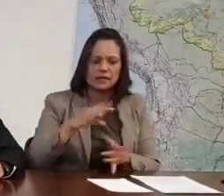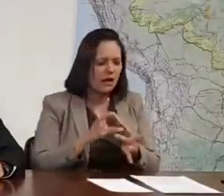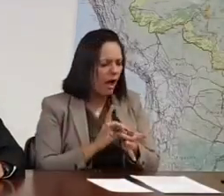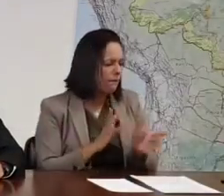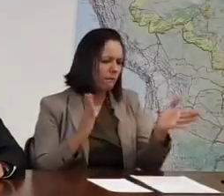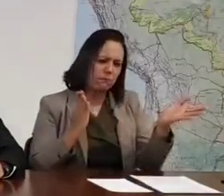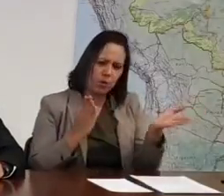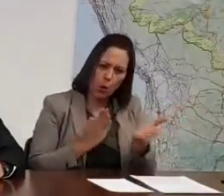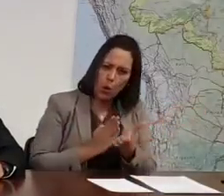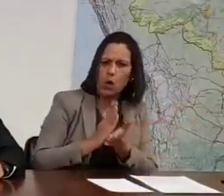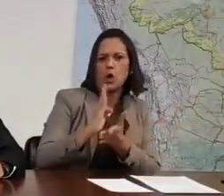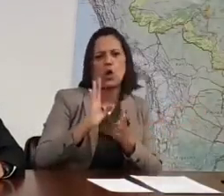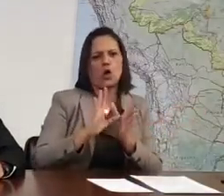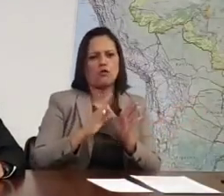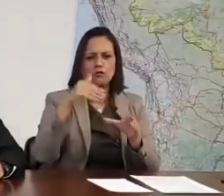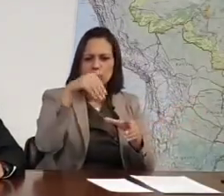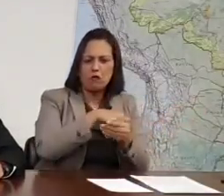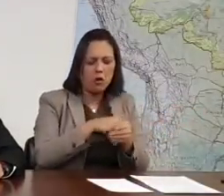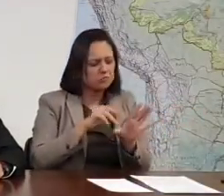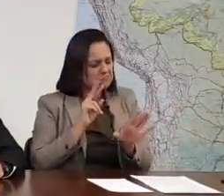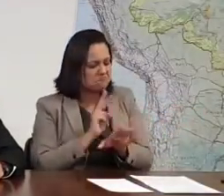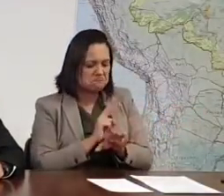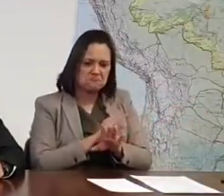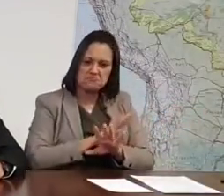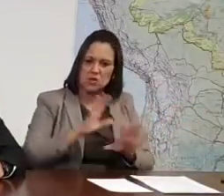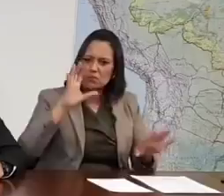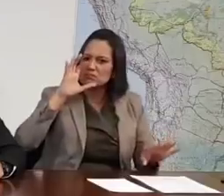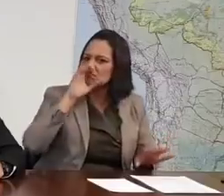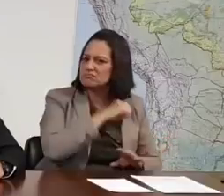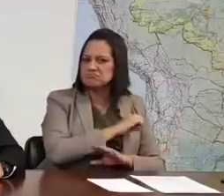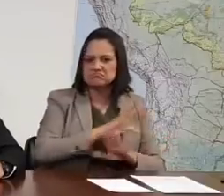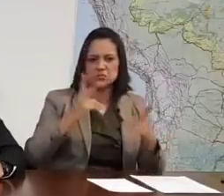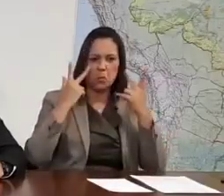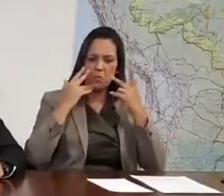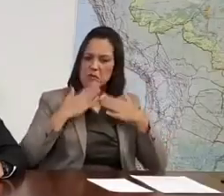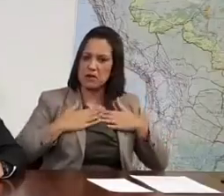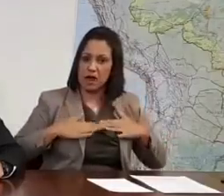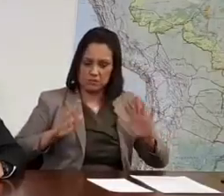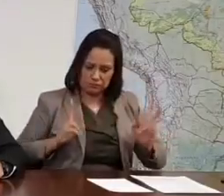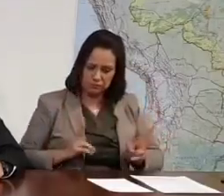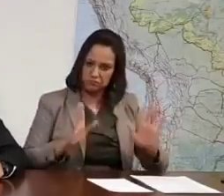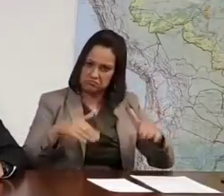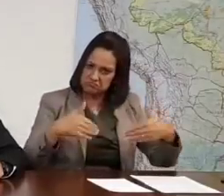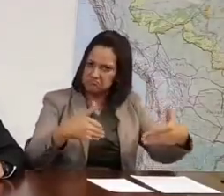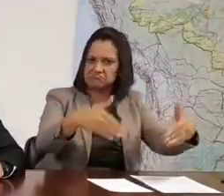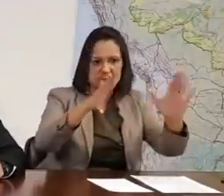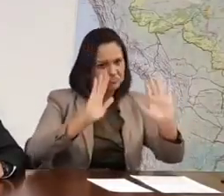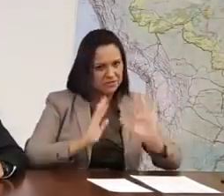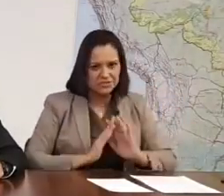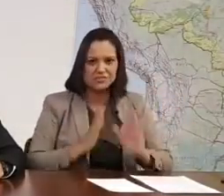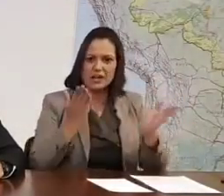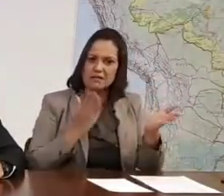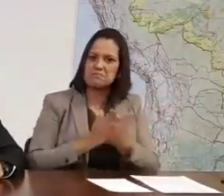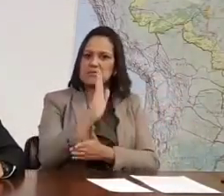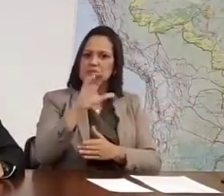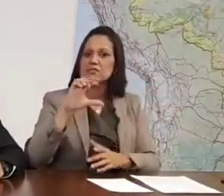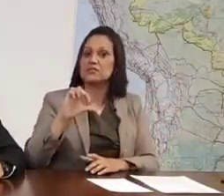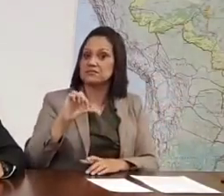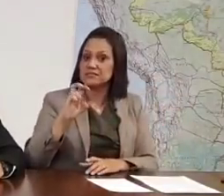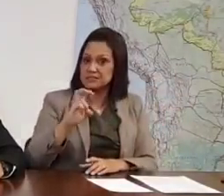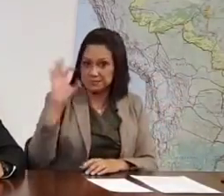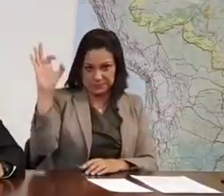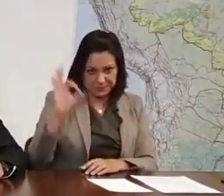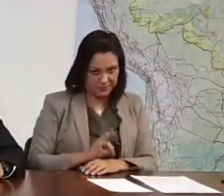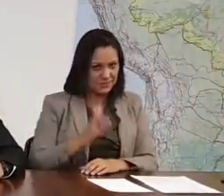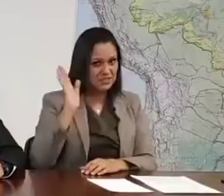Câmara, uma votação simbólica, relâmpago. Tranquilo. E toca o barco. Nós aprovamos mais de 95%